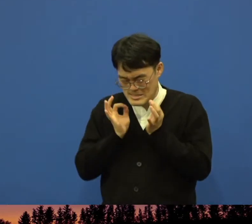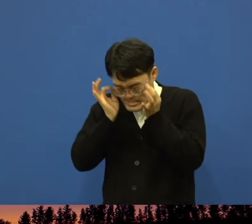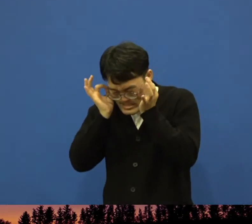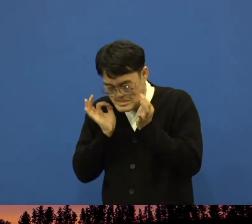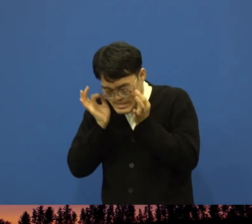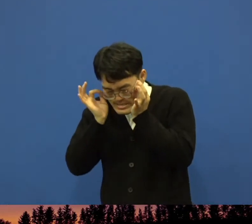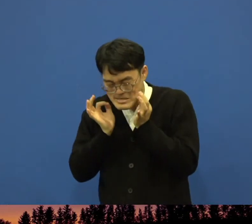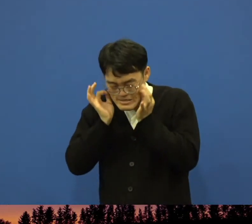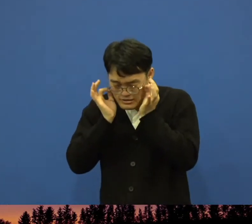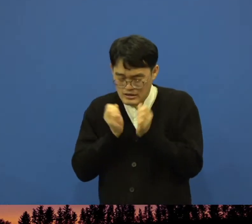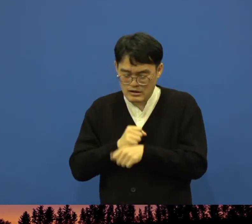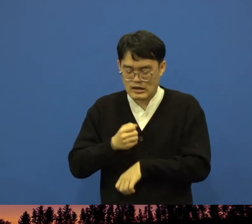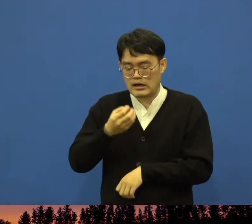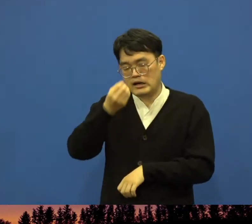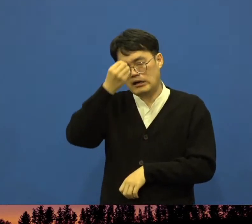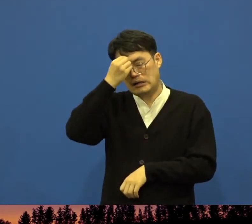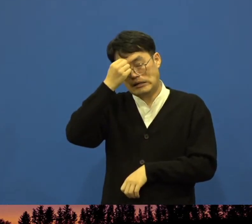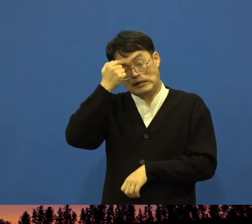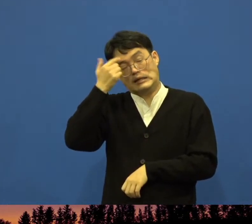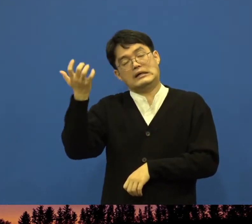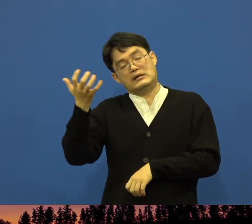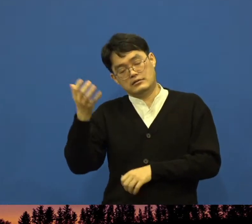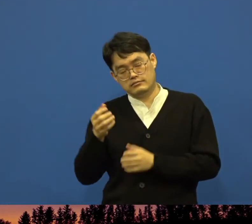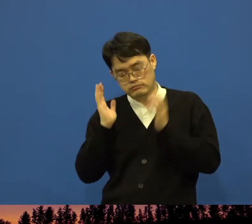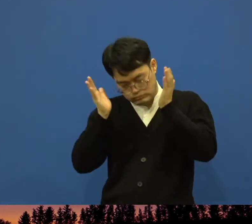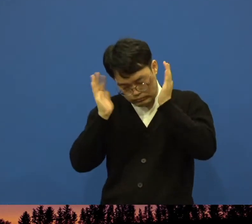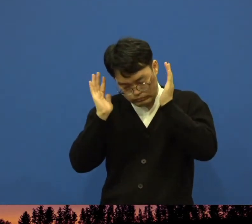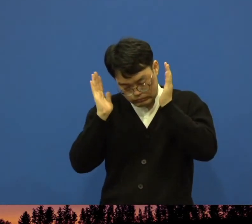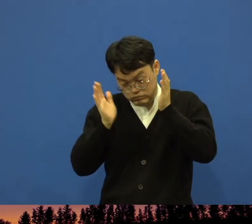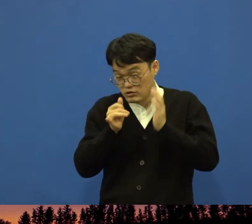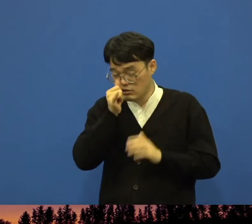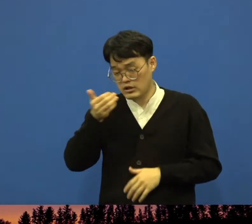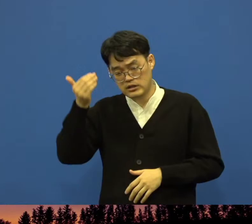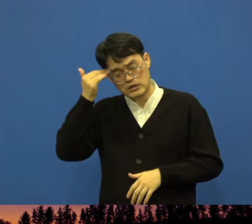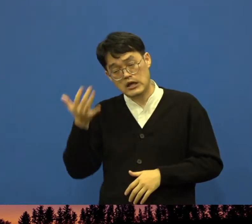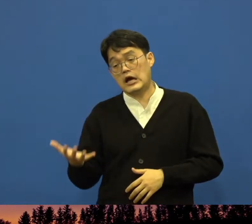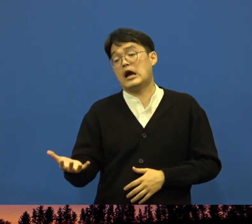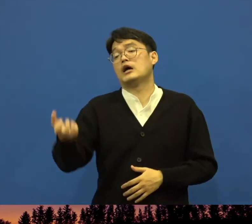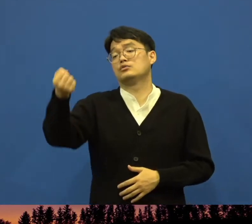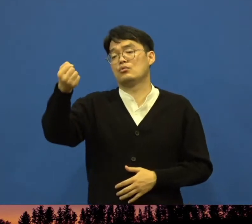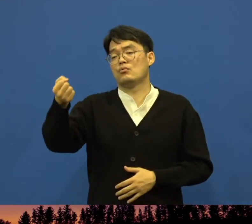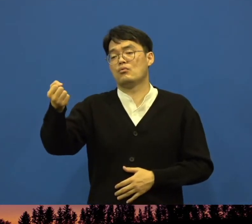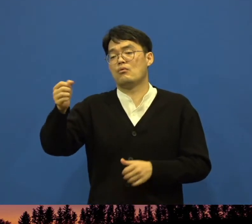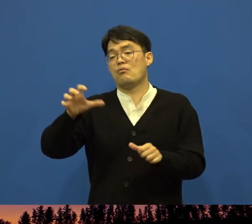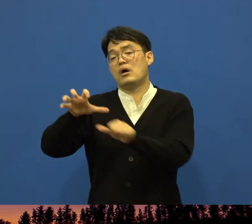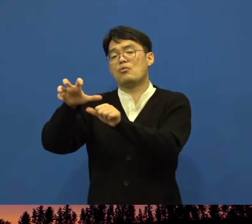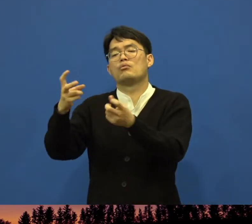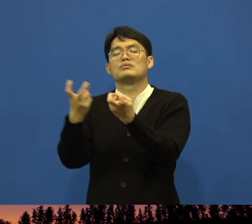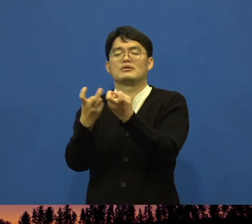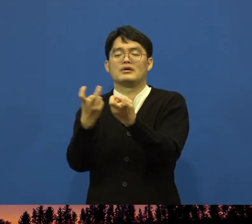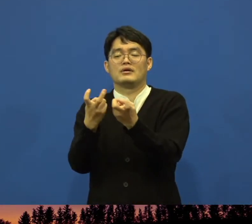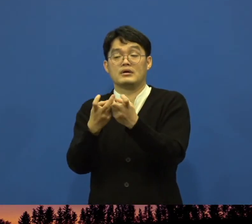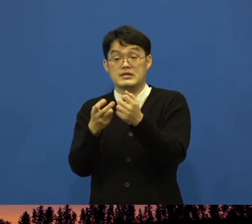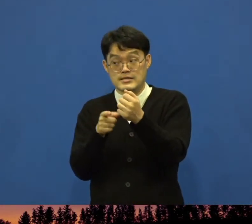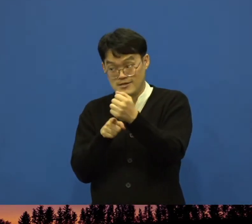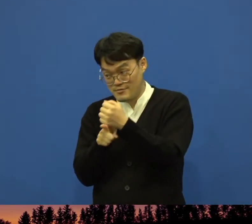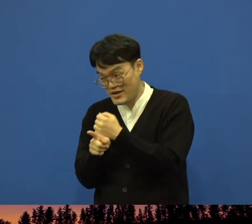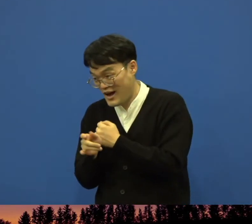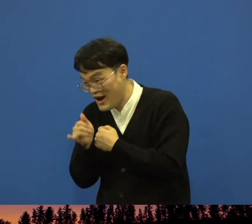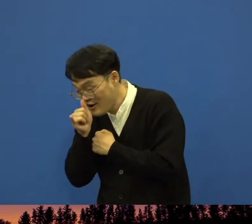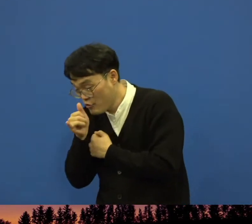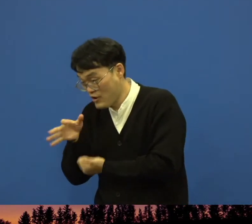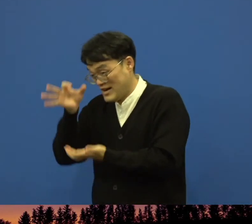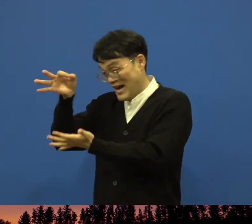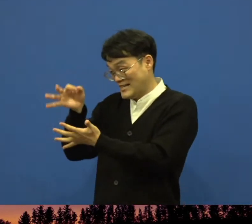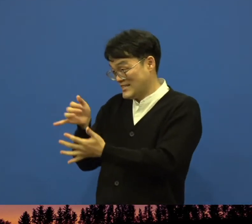막 그냥 찌끈찌끈하도록 그렇게 했는데 그 지식으로 뭘 했느냐는 거, 뭘 했느냐, 그죠? 의미 있는 일에, 가치